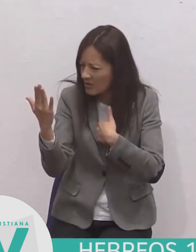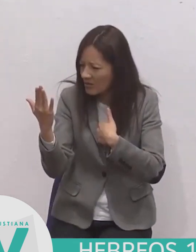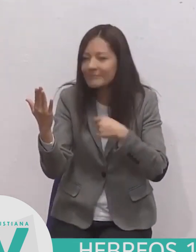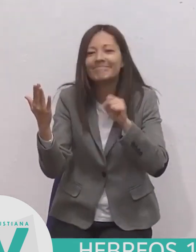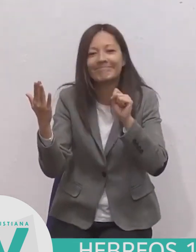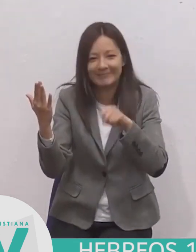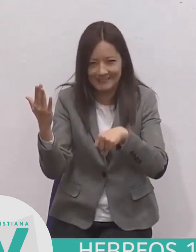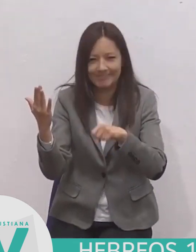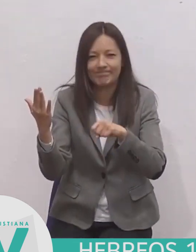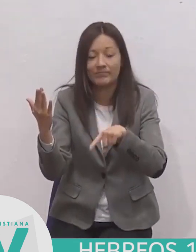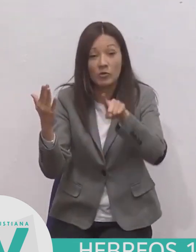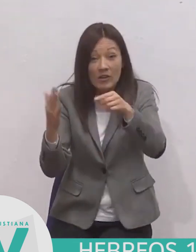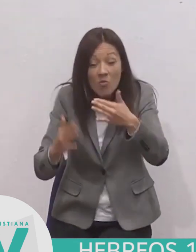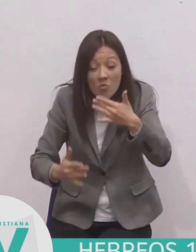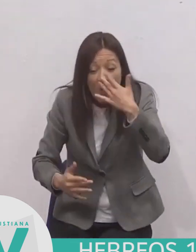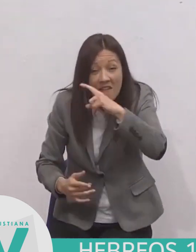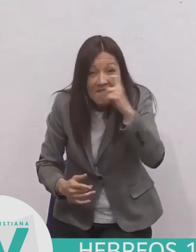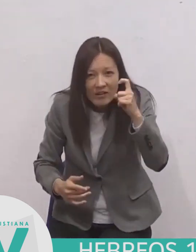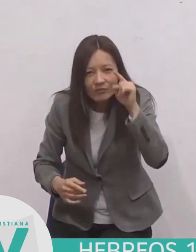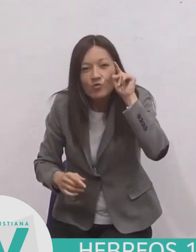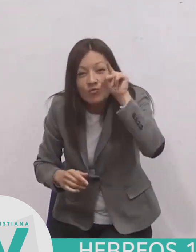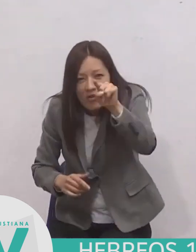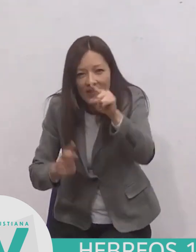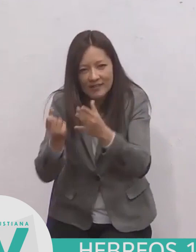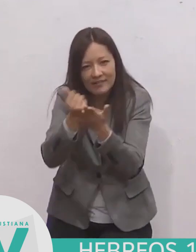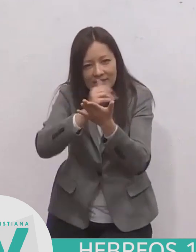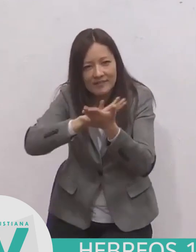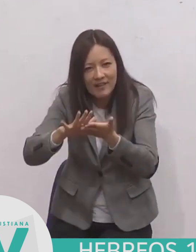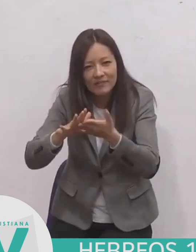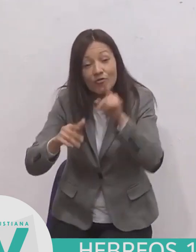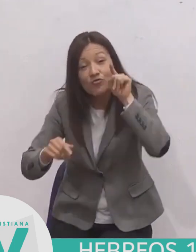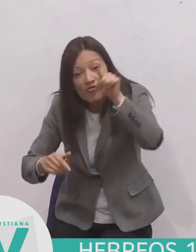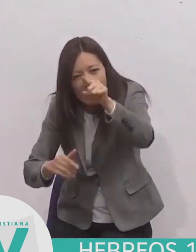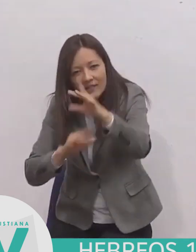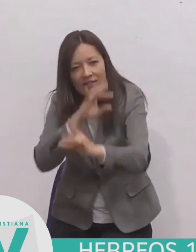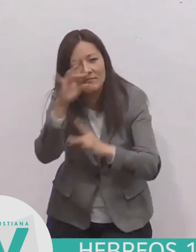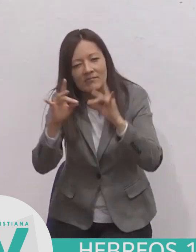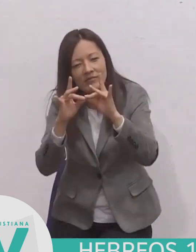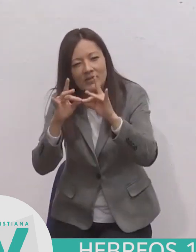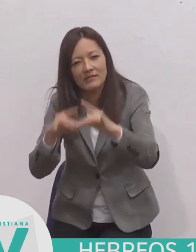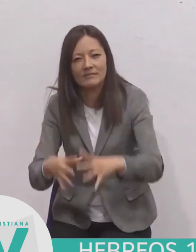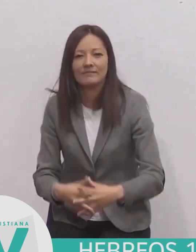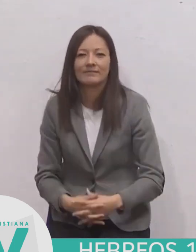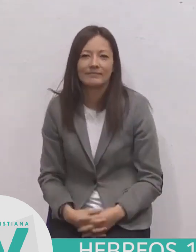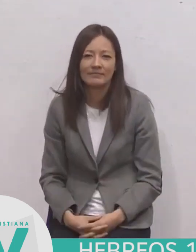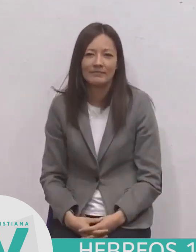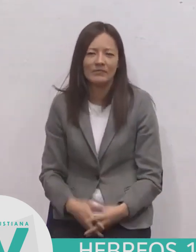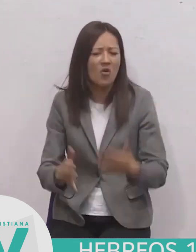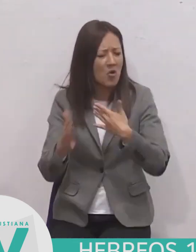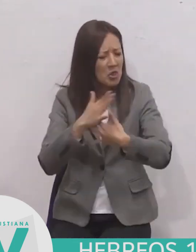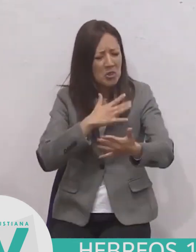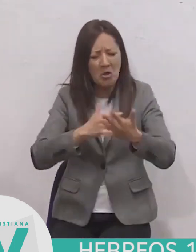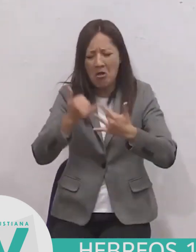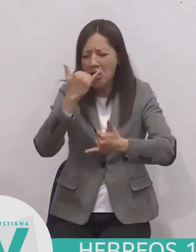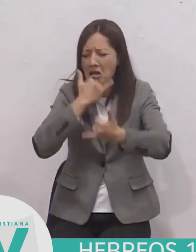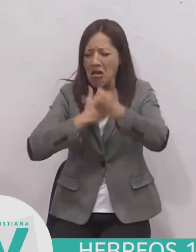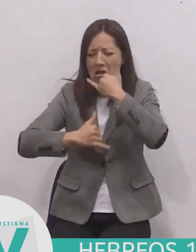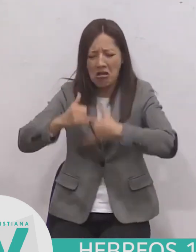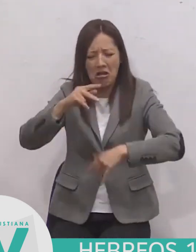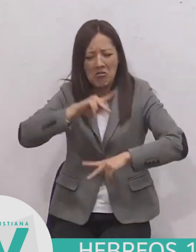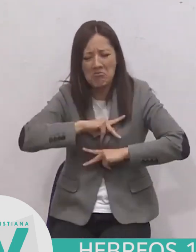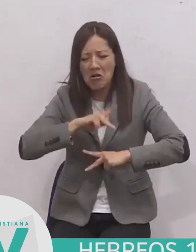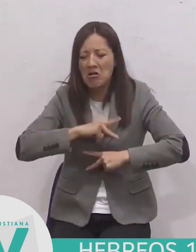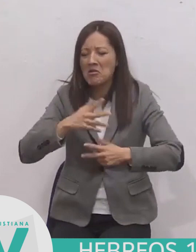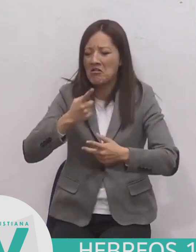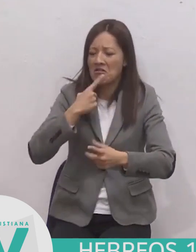Usted que huele a feo, es santo y es perfecto. Usted con todos sus errores, usted